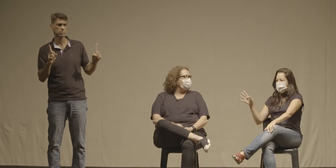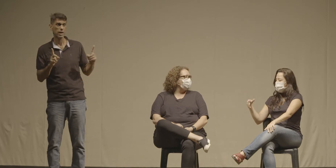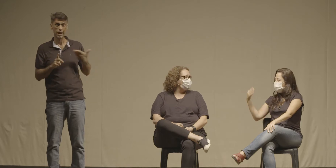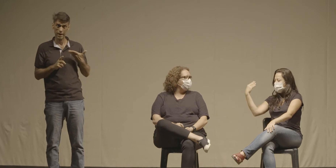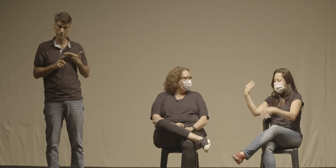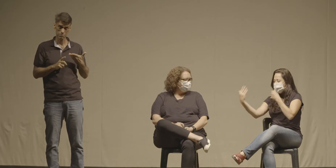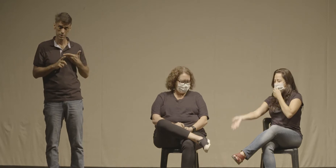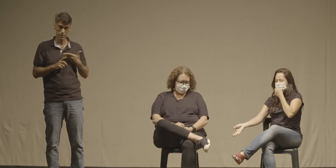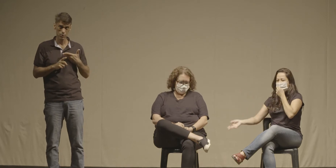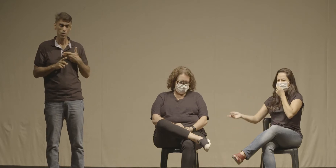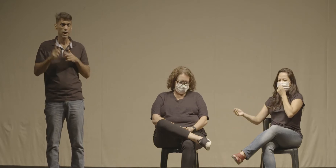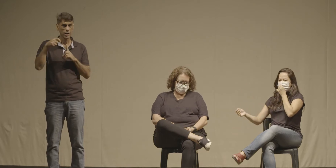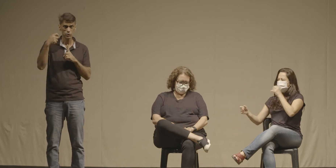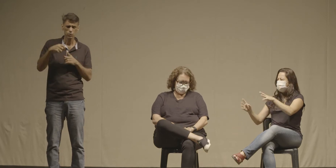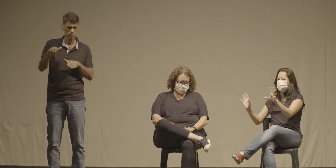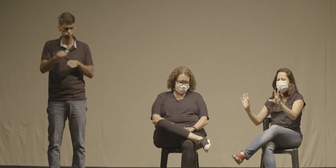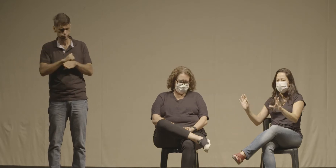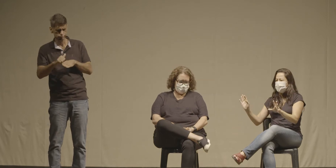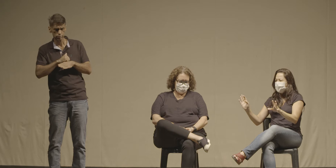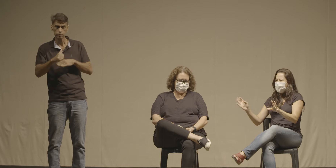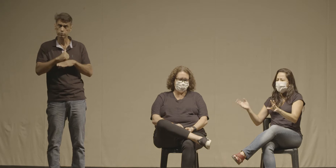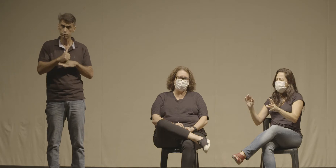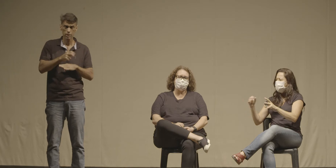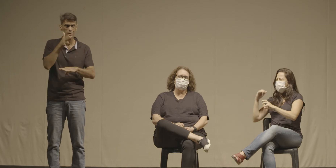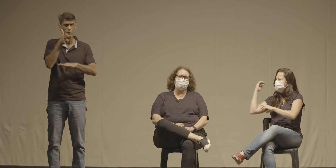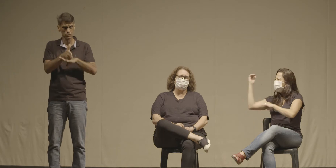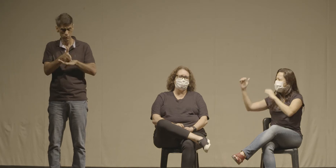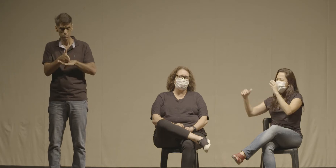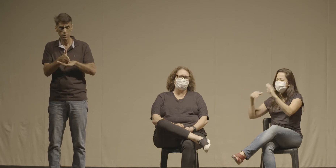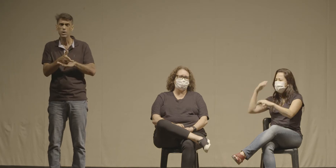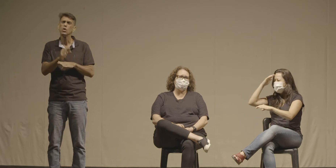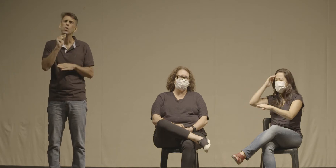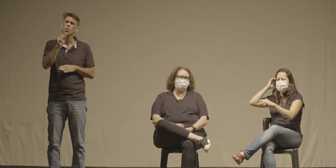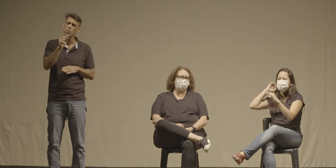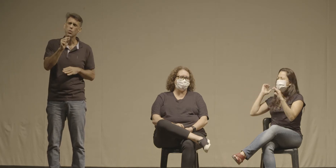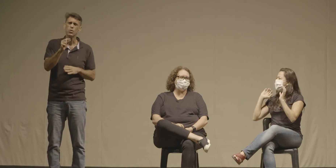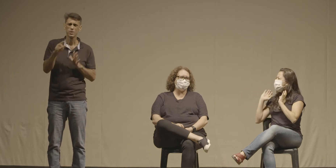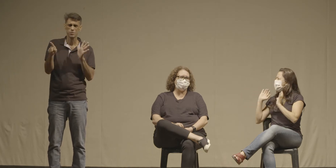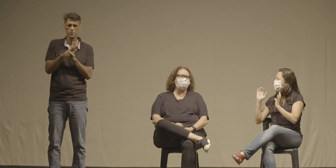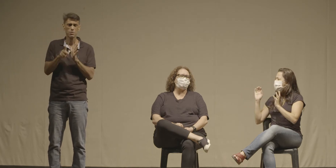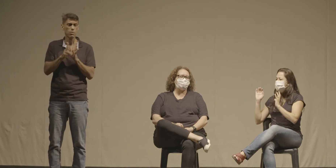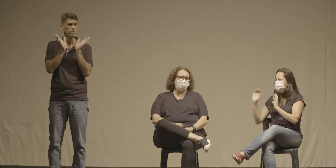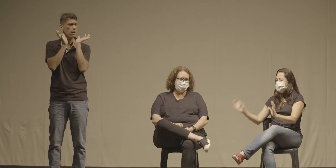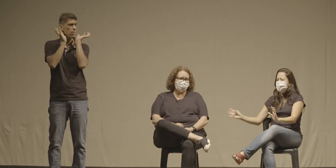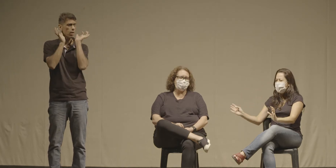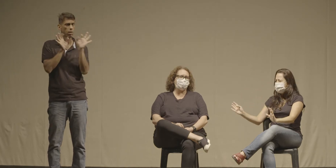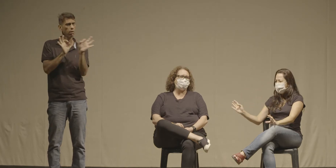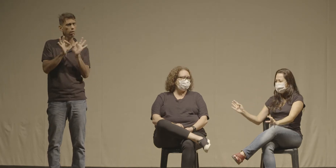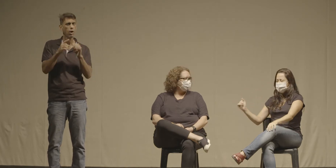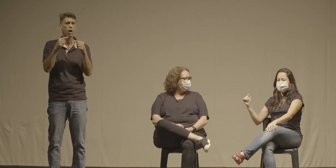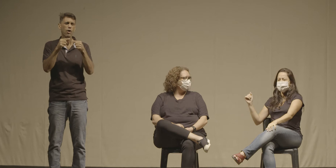ator, tu engraxa um sapato e filma. A Color deixa isso, mas você faz um cabelinho de época, uma roupinha